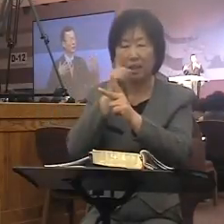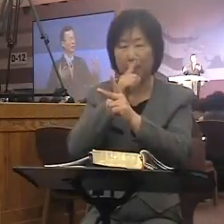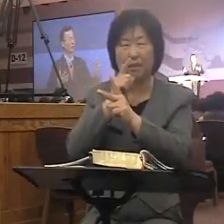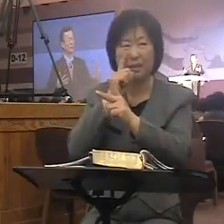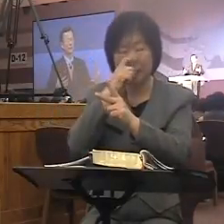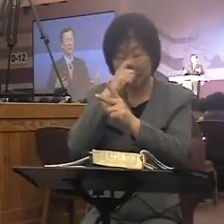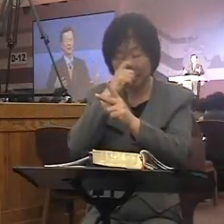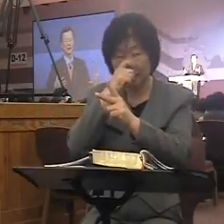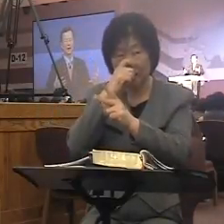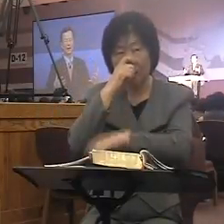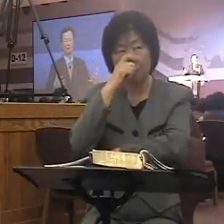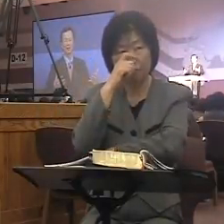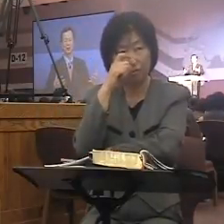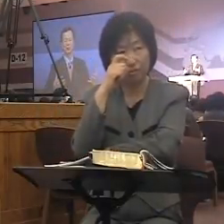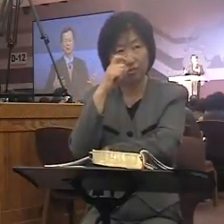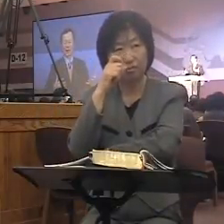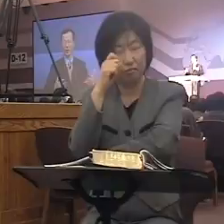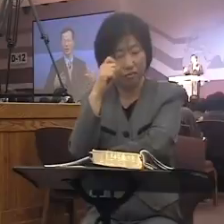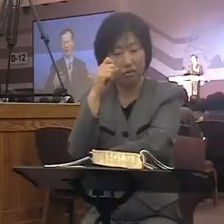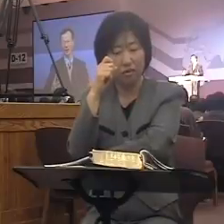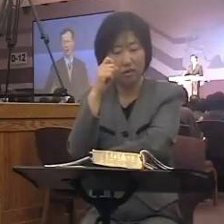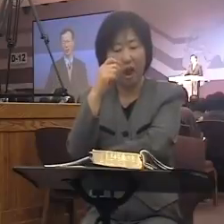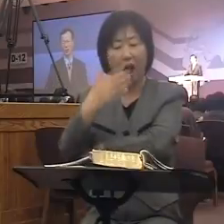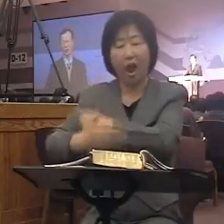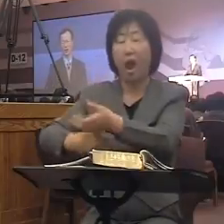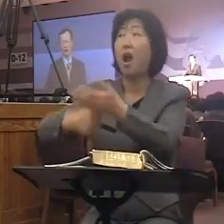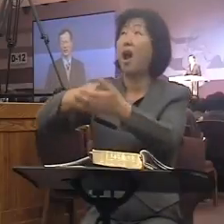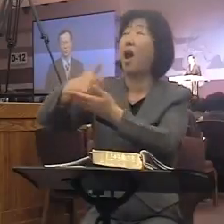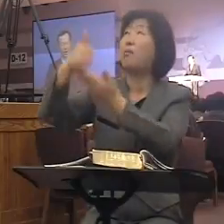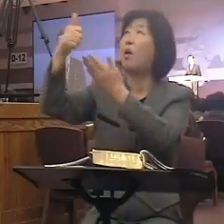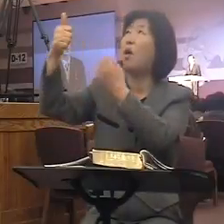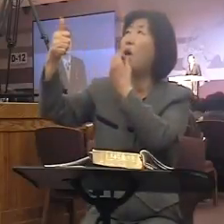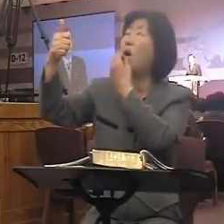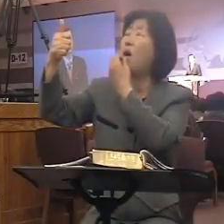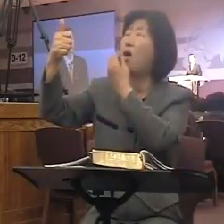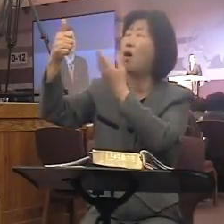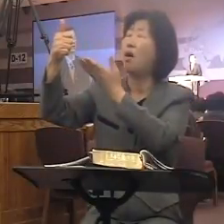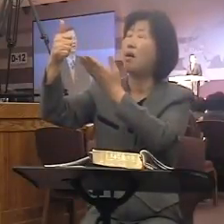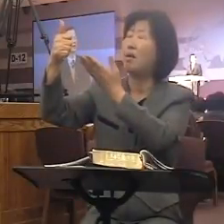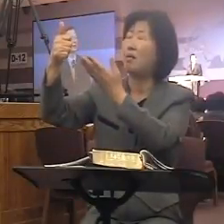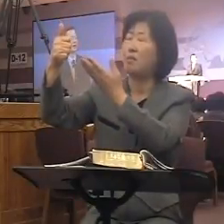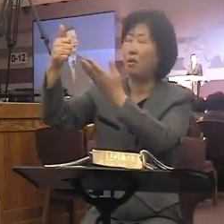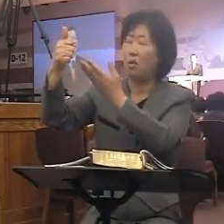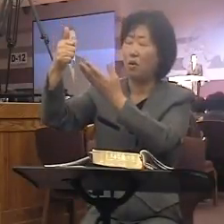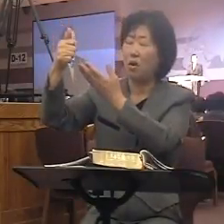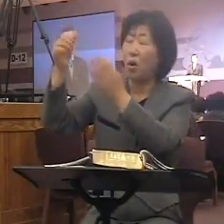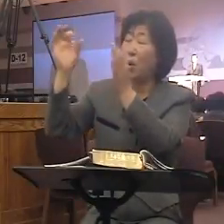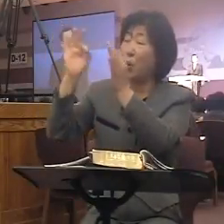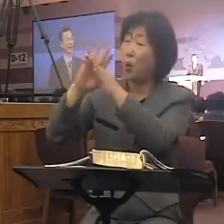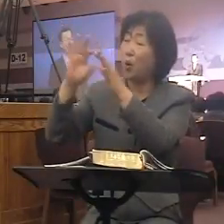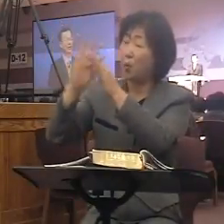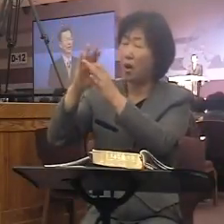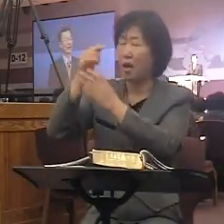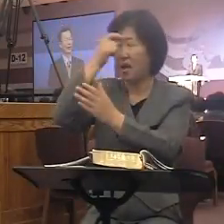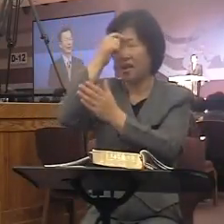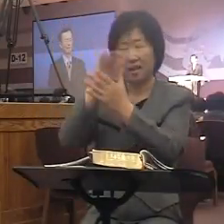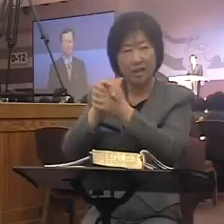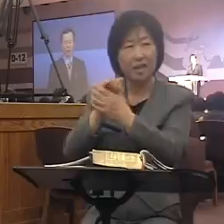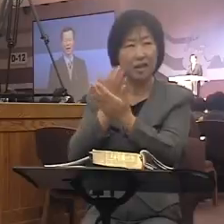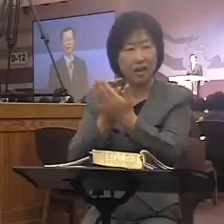추한 뿌리들을 하나님께서 좀 제거해달라고 기도하기 시작했고요. 그리고